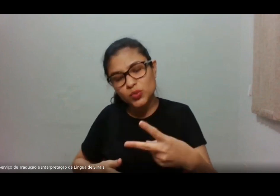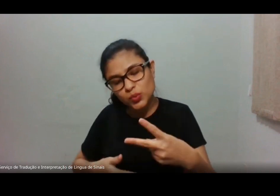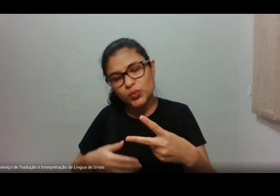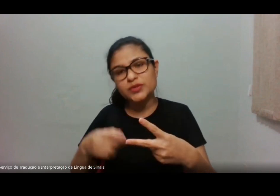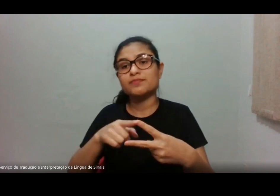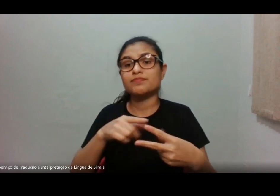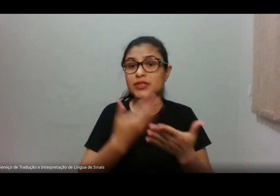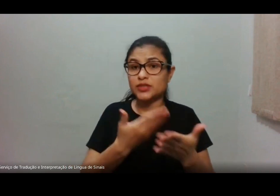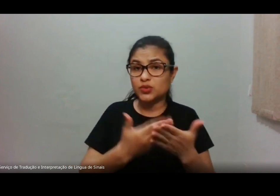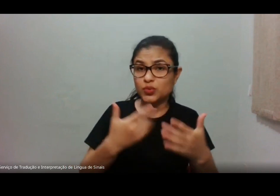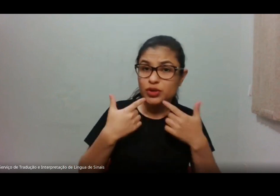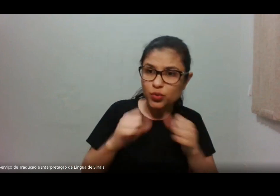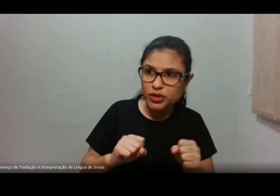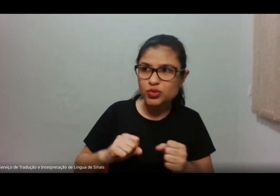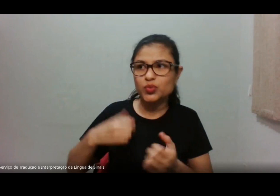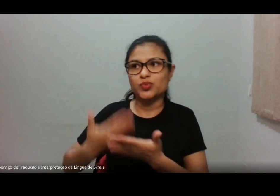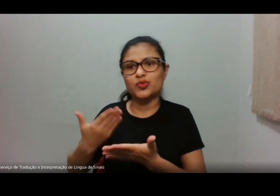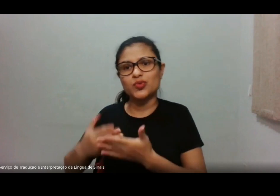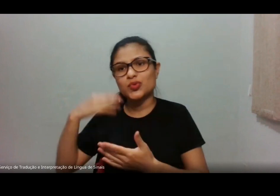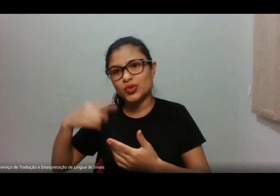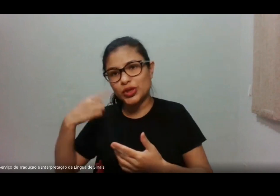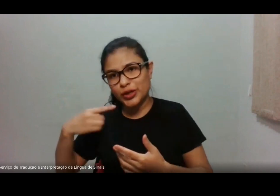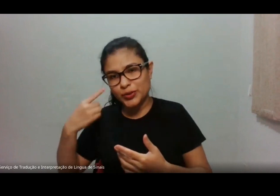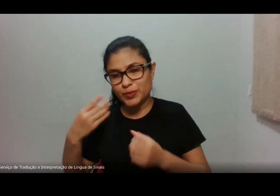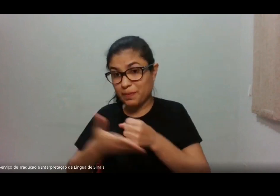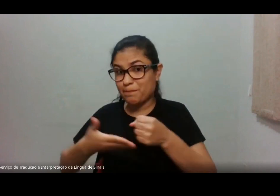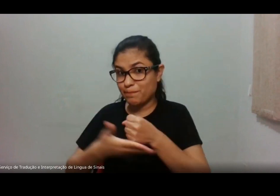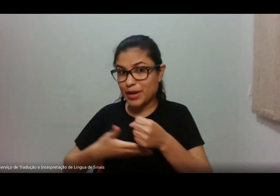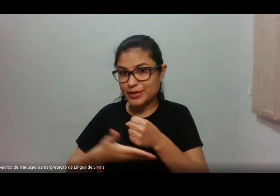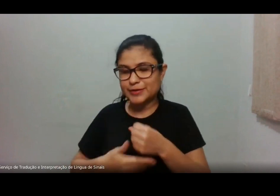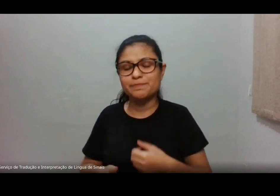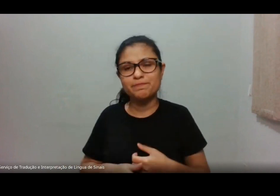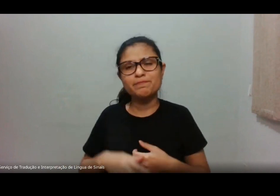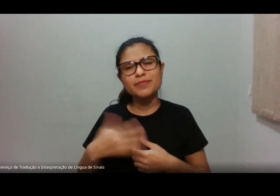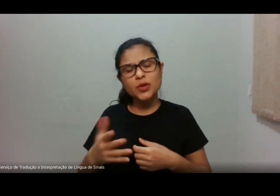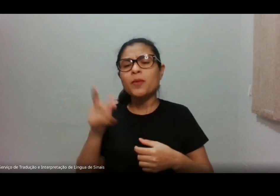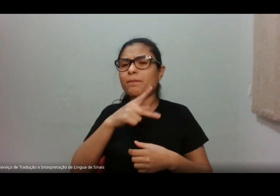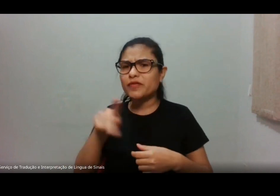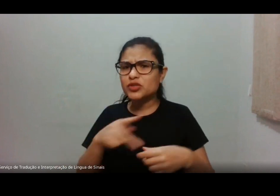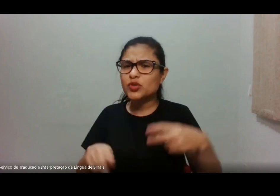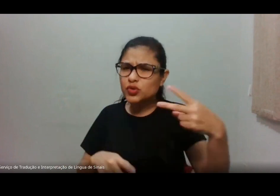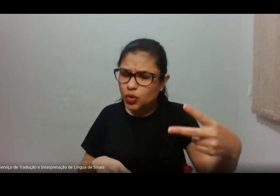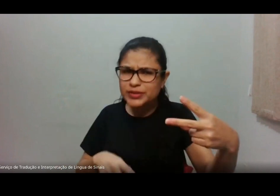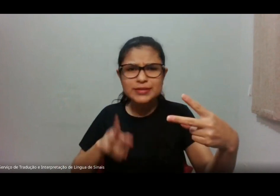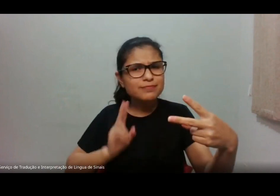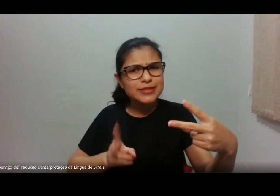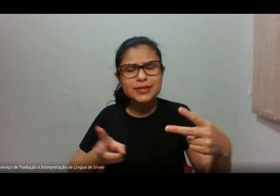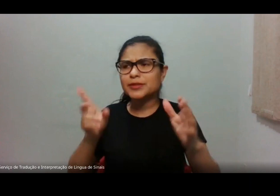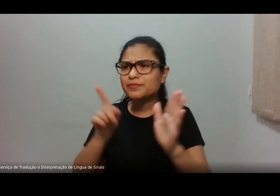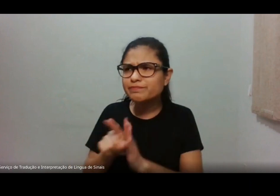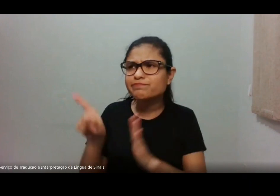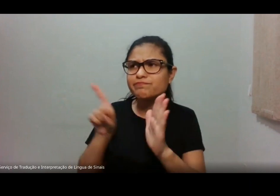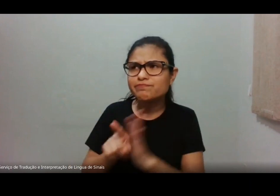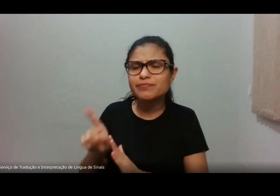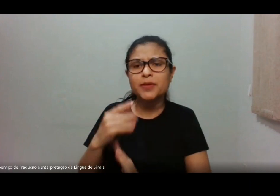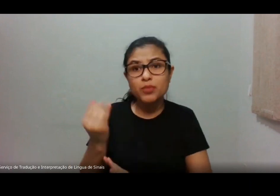estudos linguísticos e do direito, né? Esses colegas têm sido responsáveis por colocar perguntas muito significativas para a